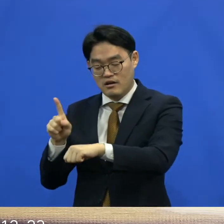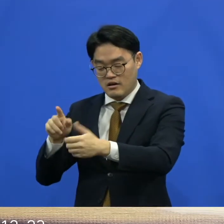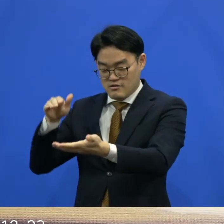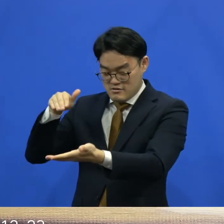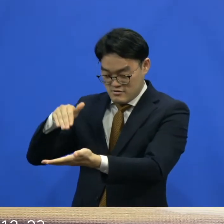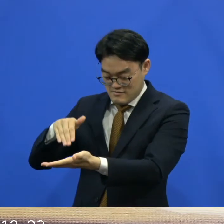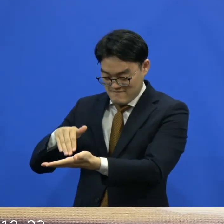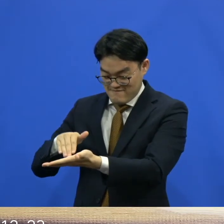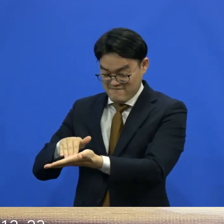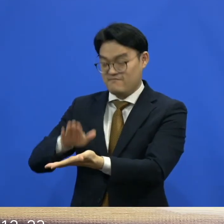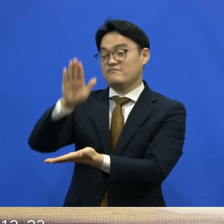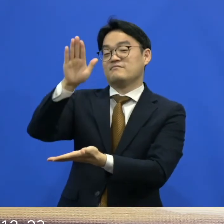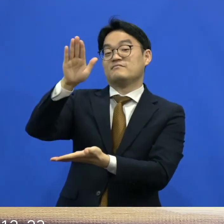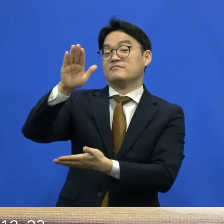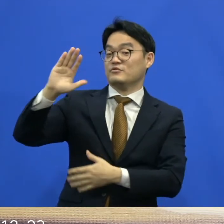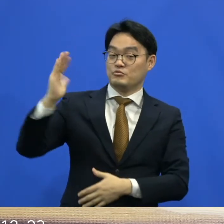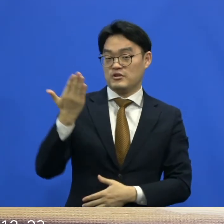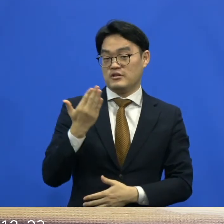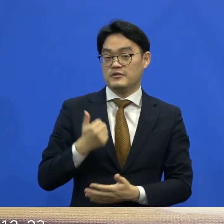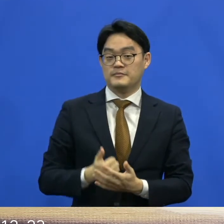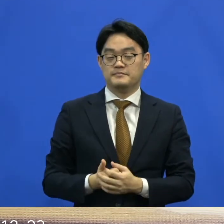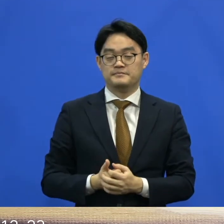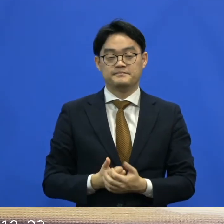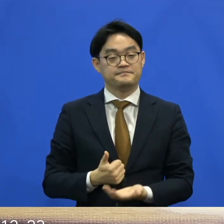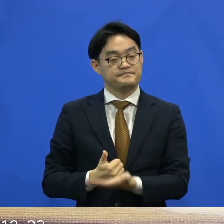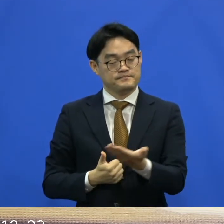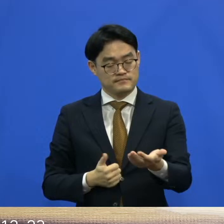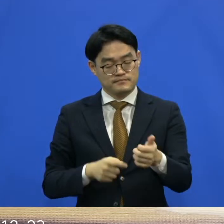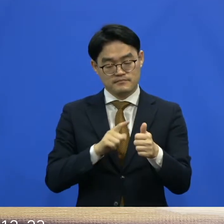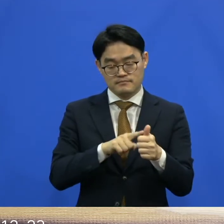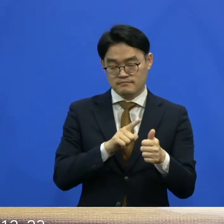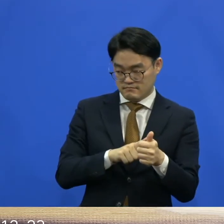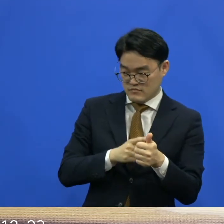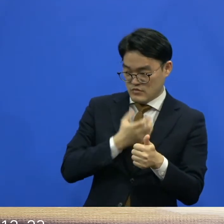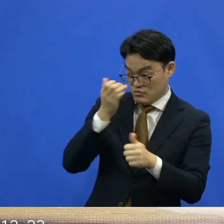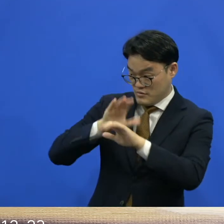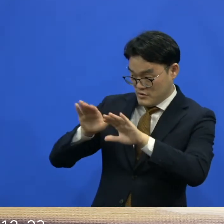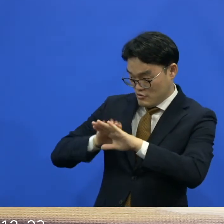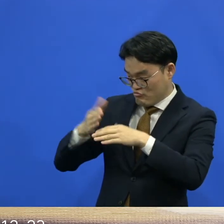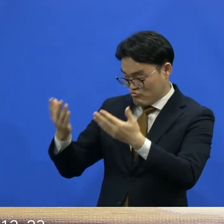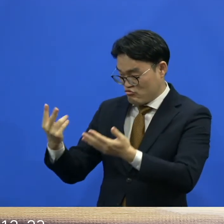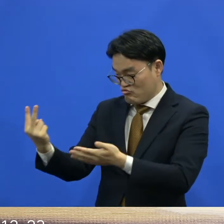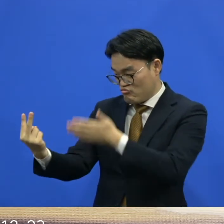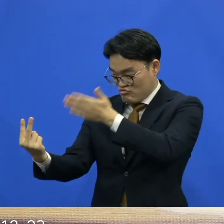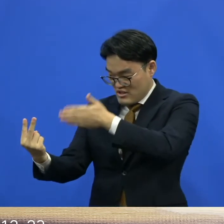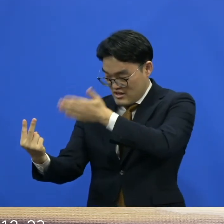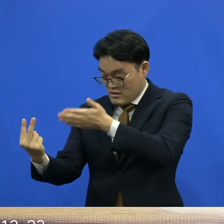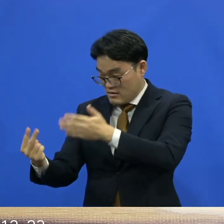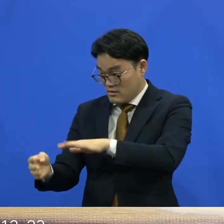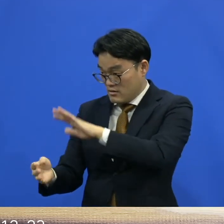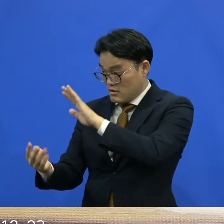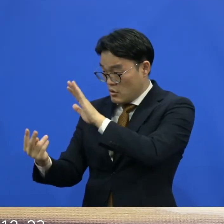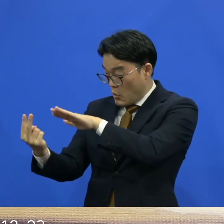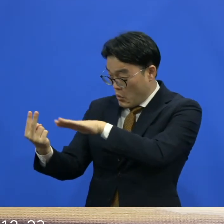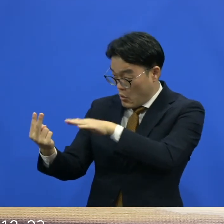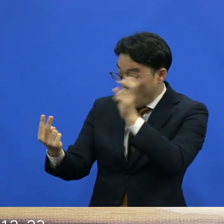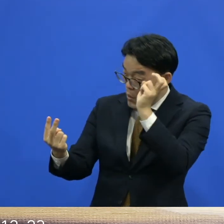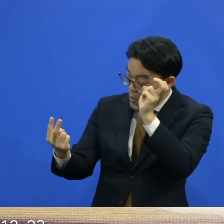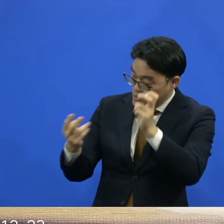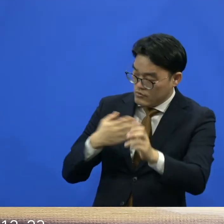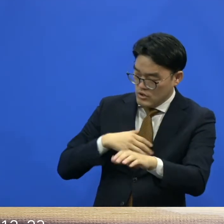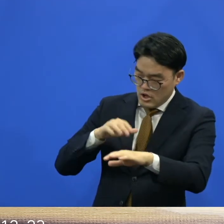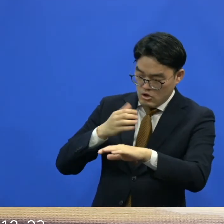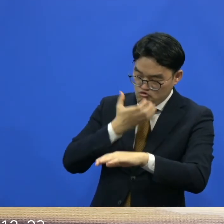자, 요셉이 그들의 꿈을 해석해 주면서 이런 부탁을 합니다. 14절에 당신이 잘